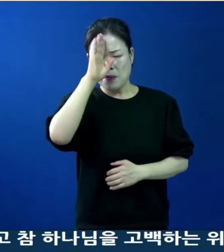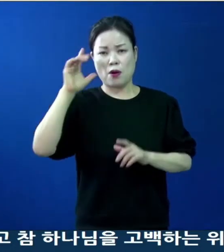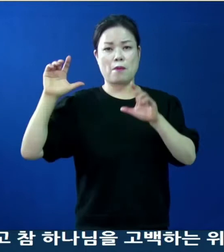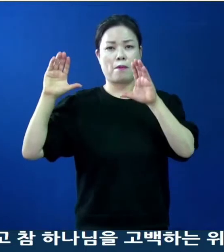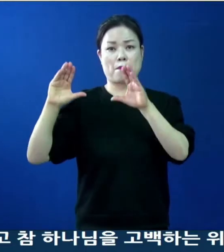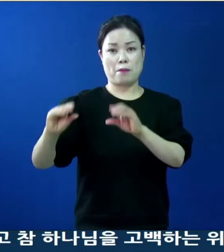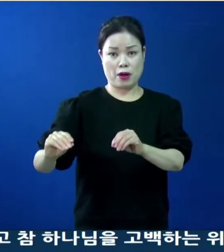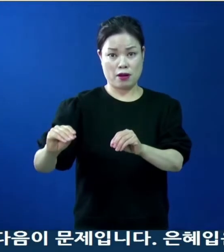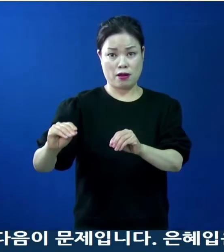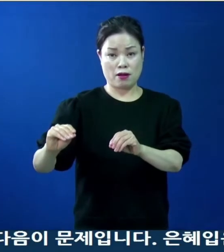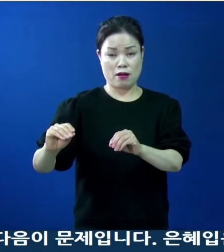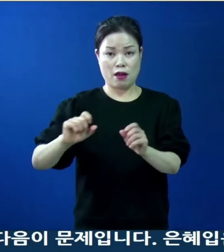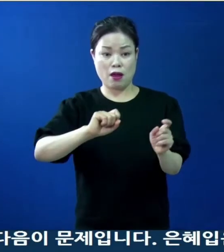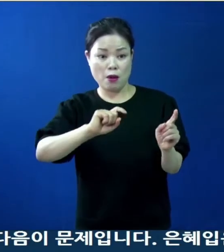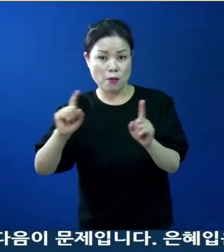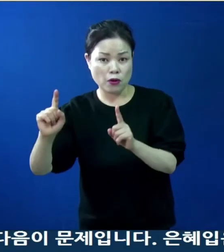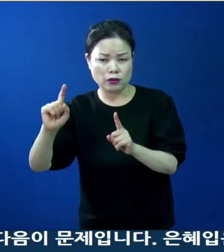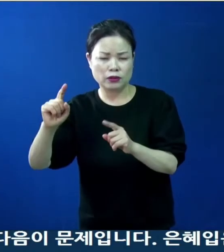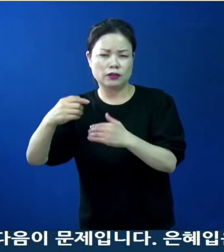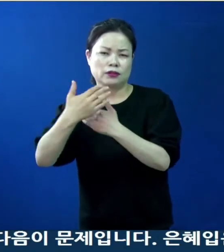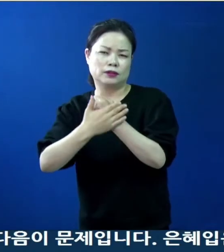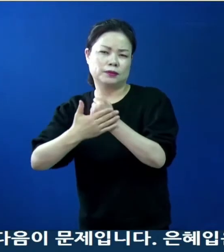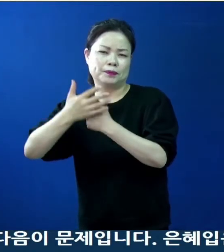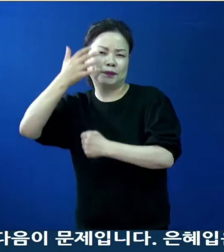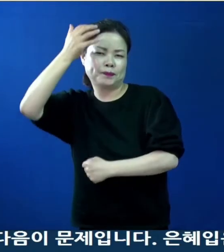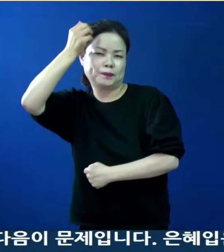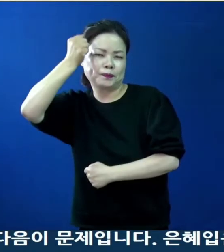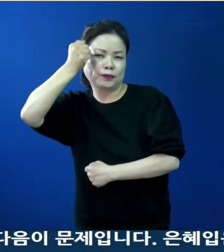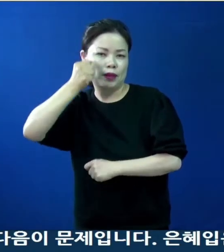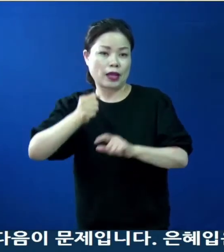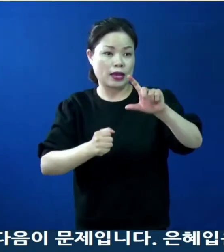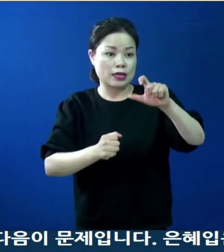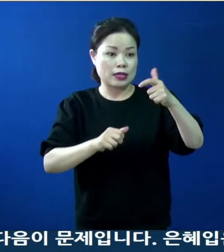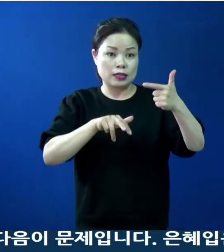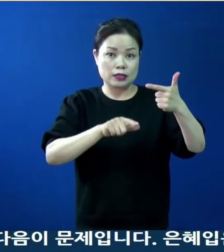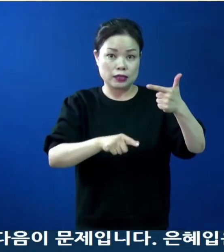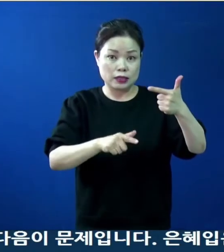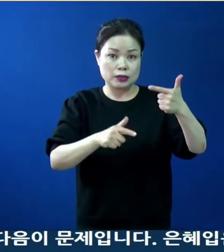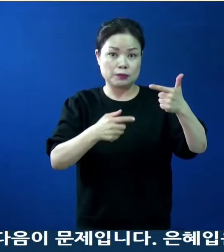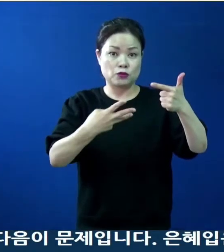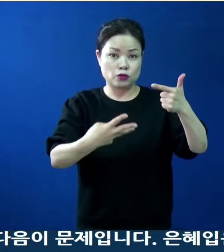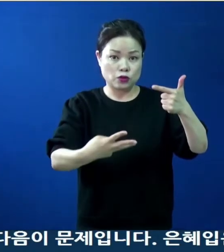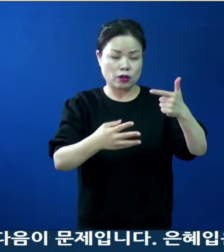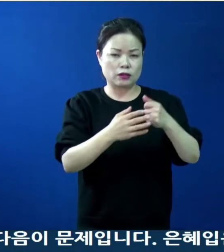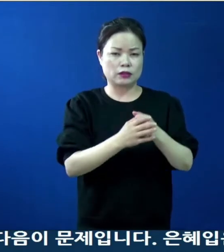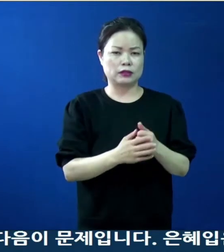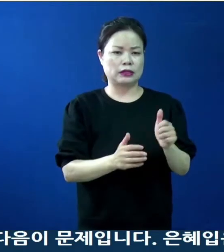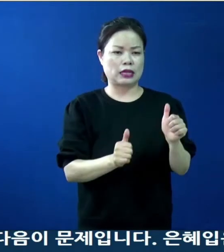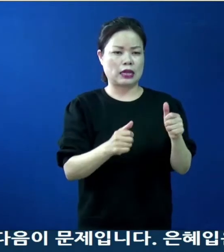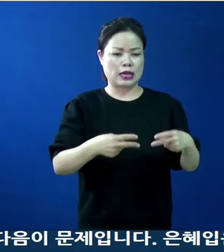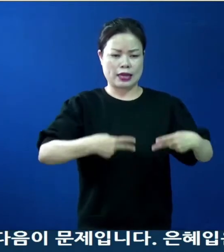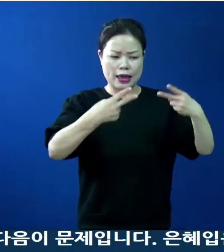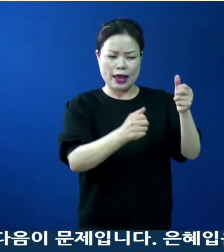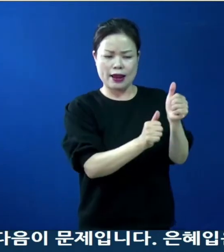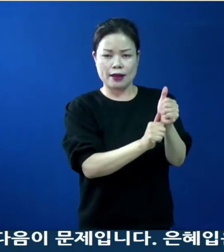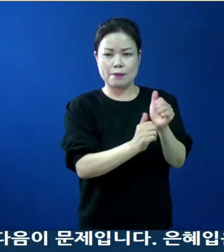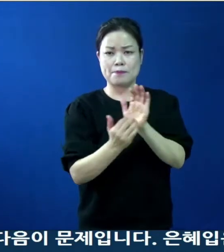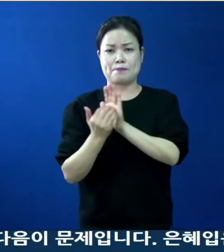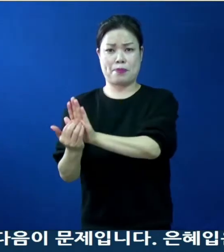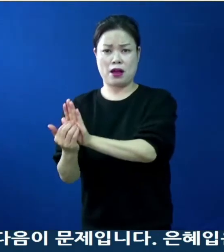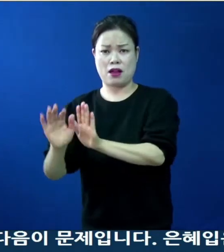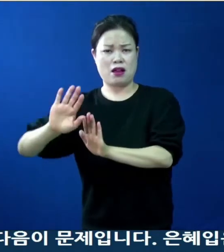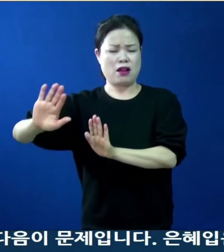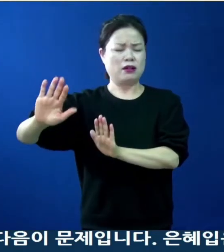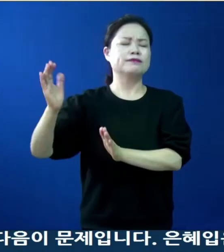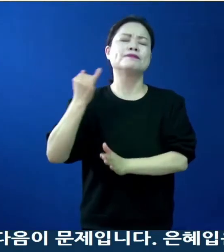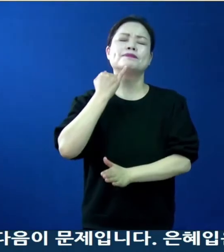은혜를 기억합니다. 그러나 엘리사는 16절을 보면 단호하게 이 선물을 거절합니다. 살아계신 그